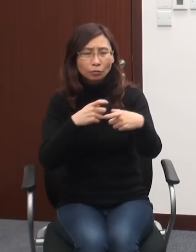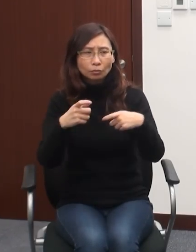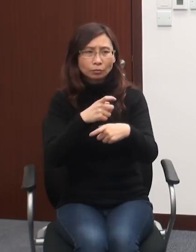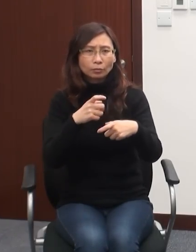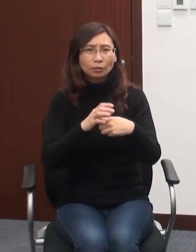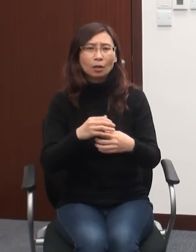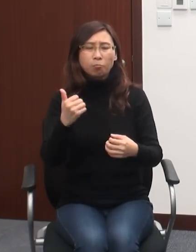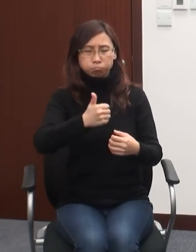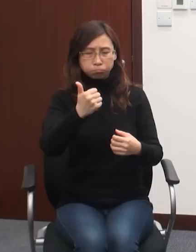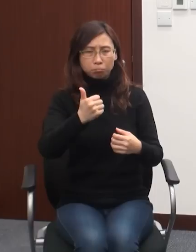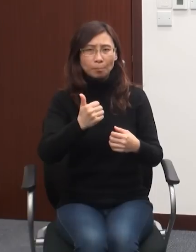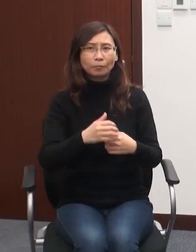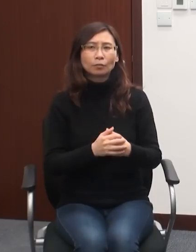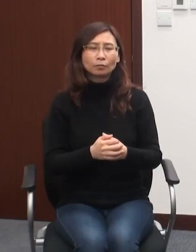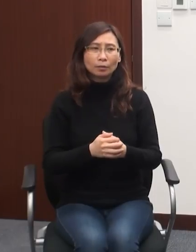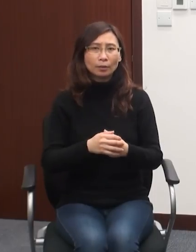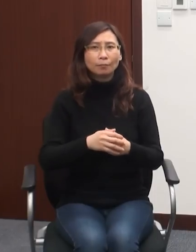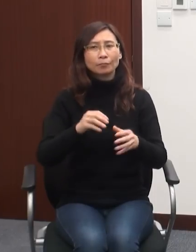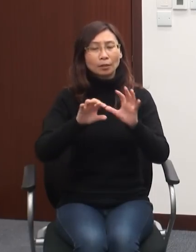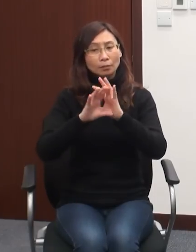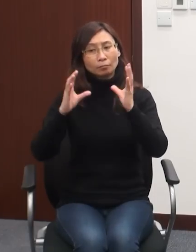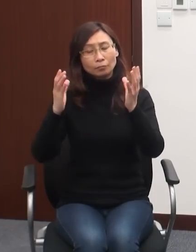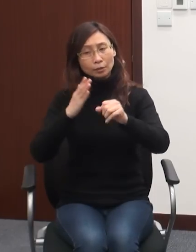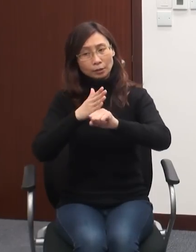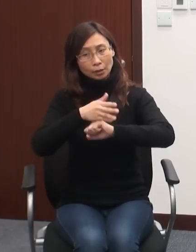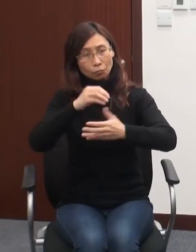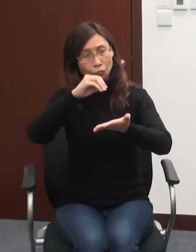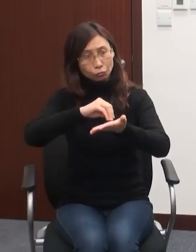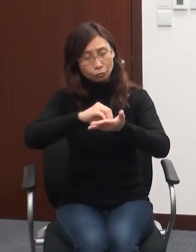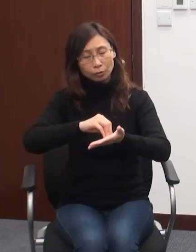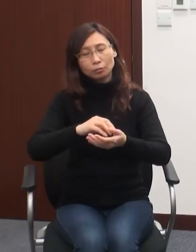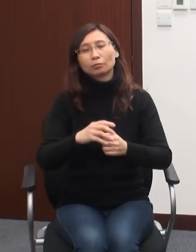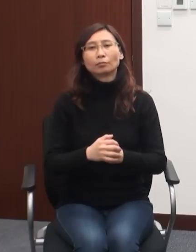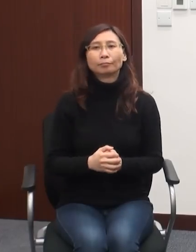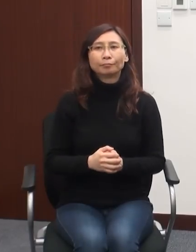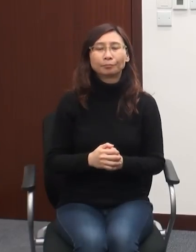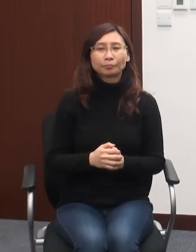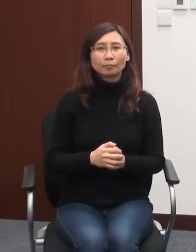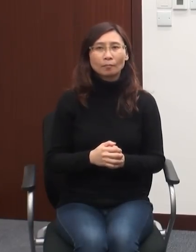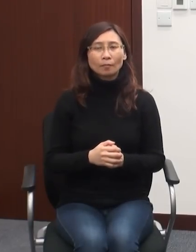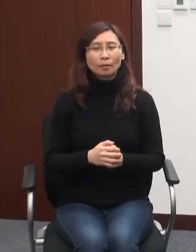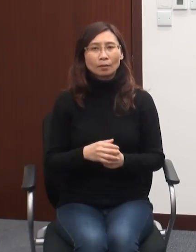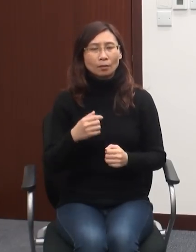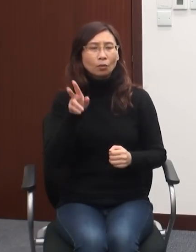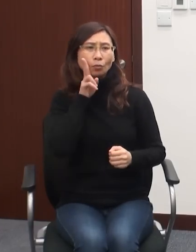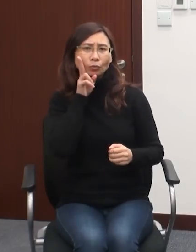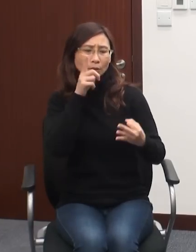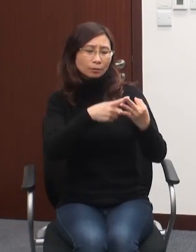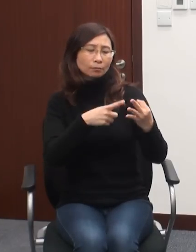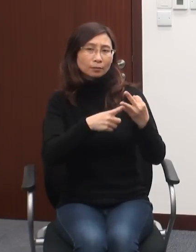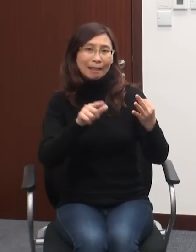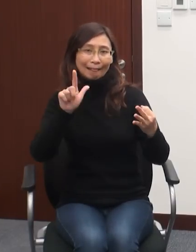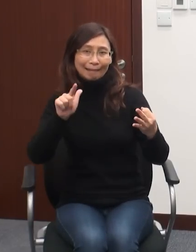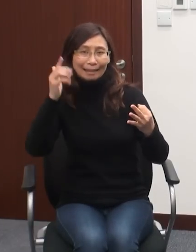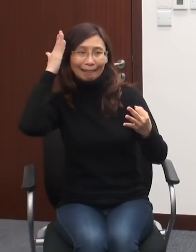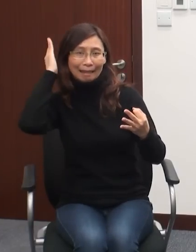類咯。 係啦係啦，即係咁就變咗大局為重啦。嗰時候，即係我哋第一屆唔選啦， 係咪啊？咁樣樣，我覺得有機會